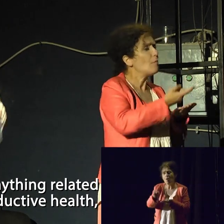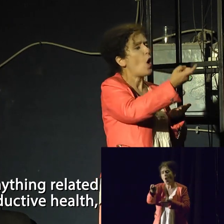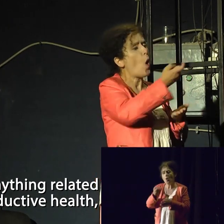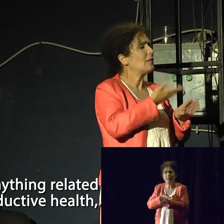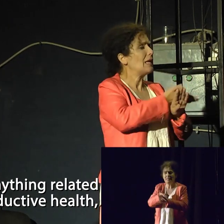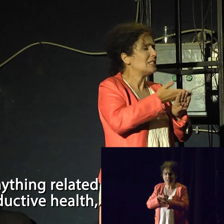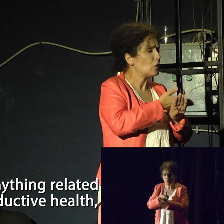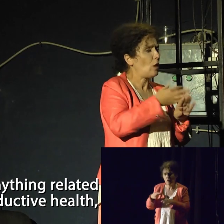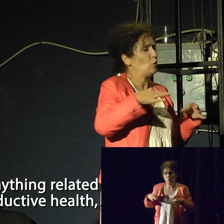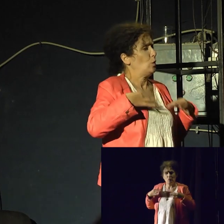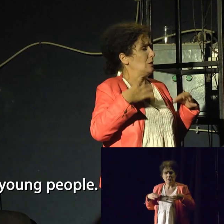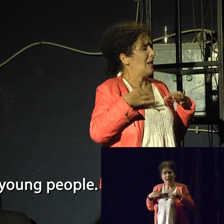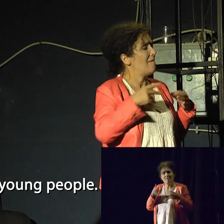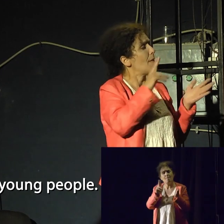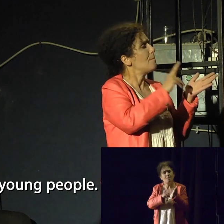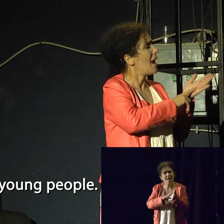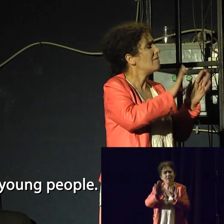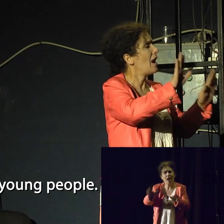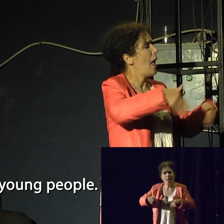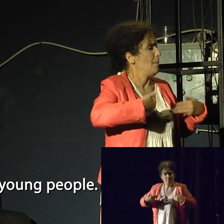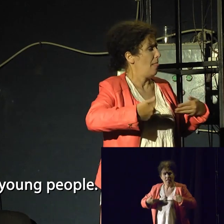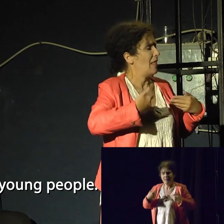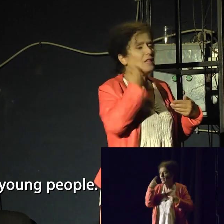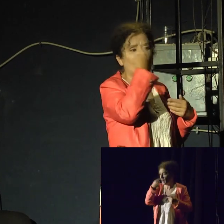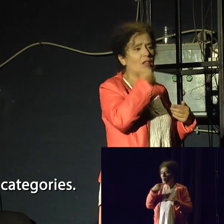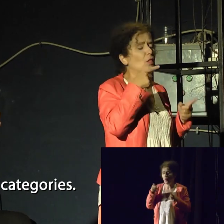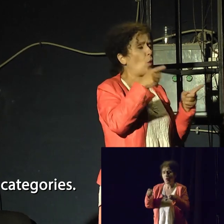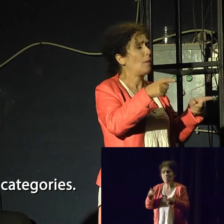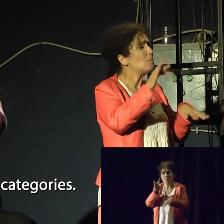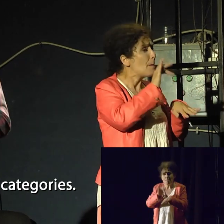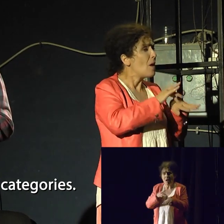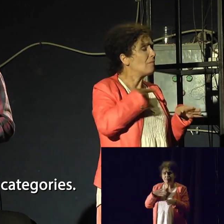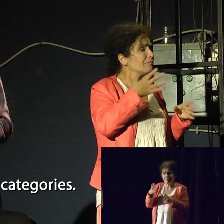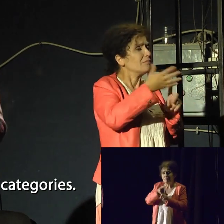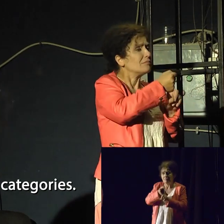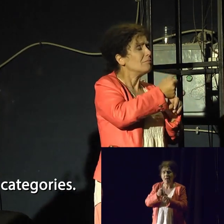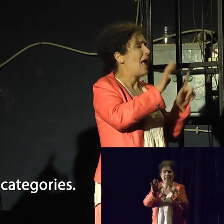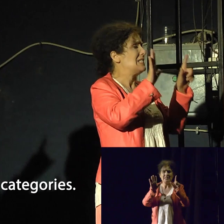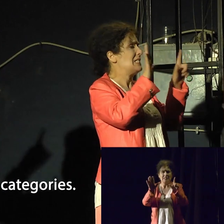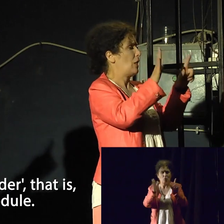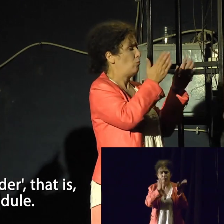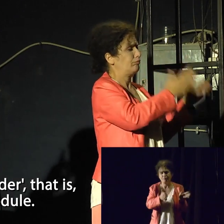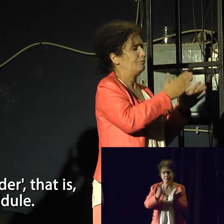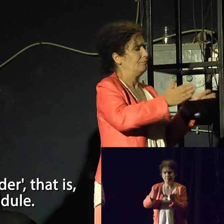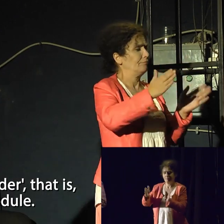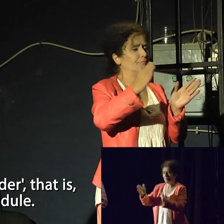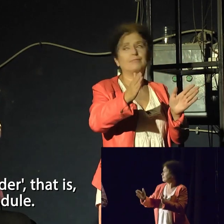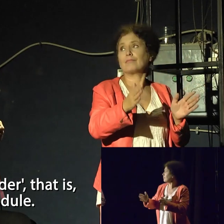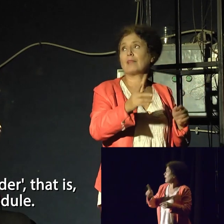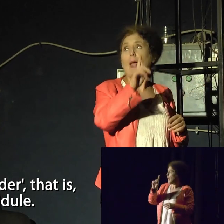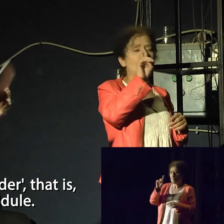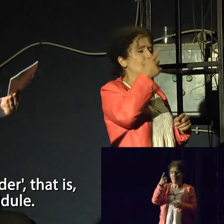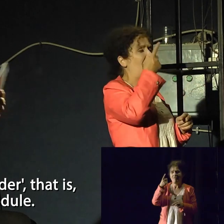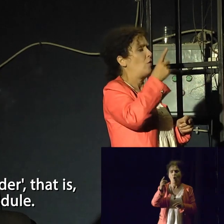и репродуктивното здравје и права на младите луѓе. Моментално опфаќаме 7 категории. И имаме категоријата